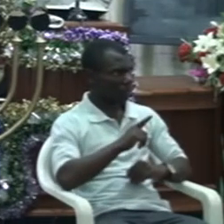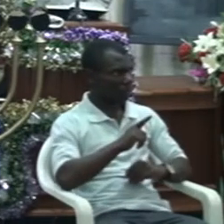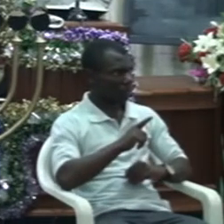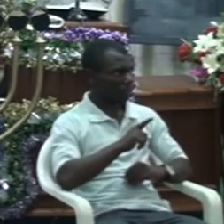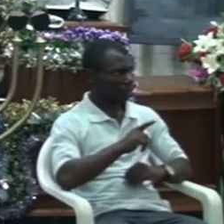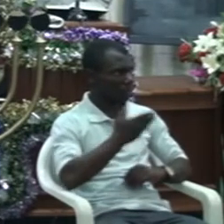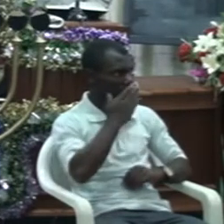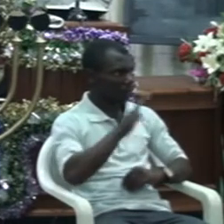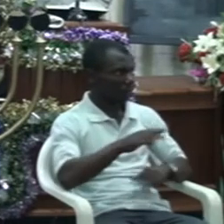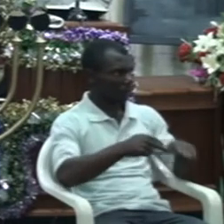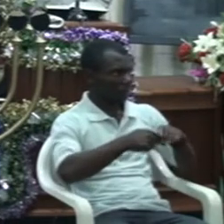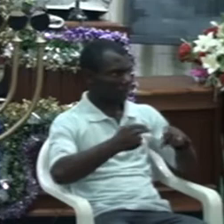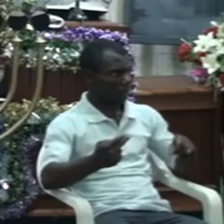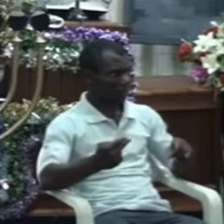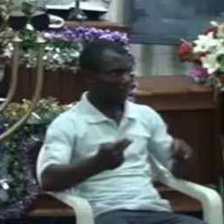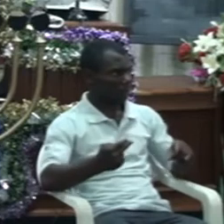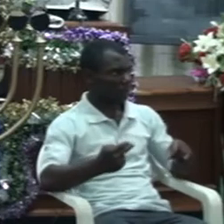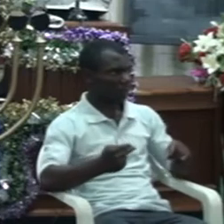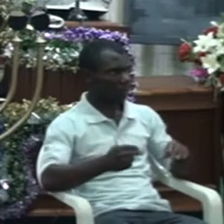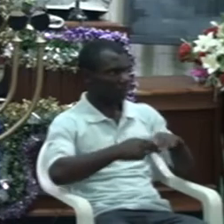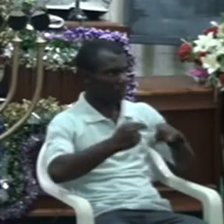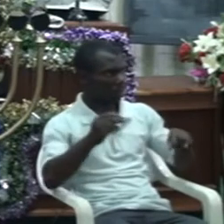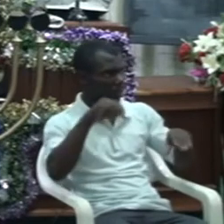ndani, yanafanyiza mtu mchafu.